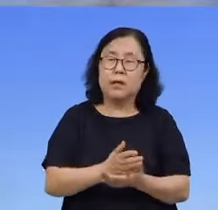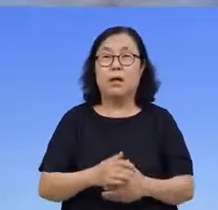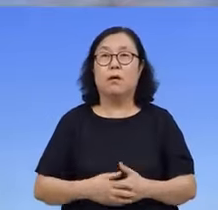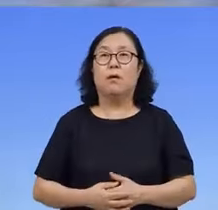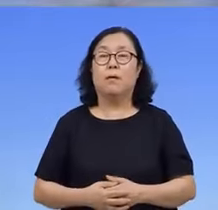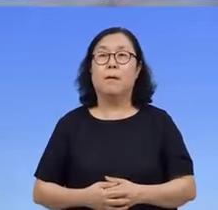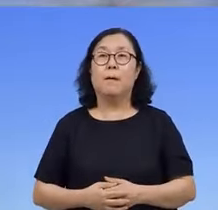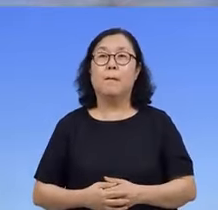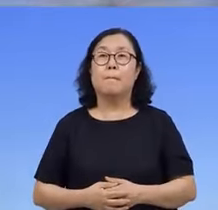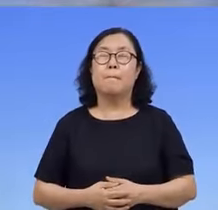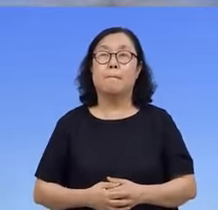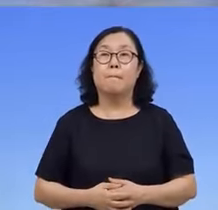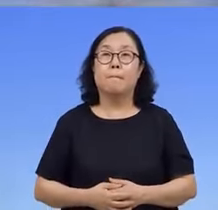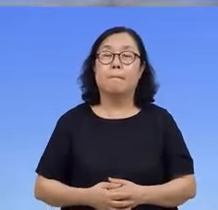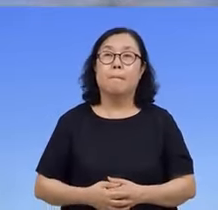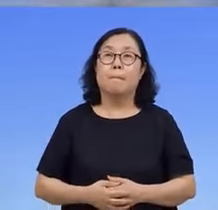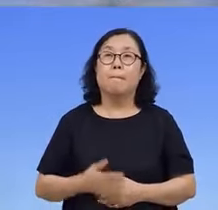어떻게 안식이 오겠습니까?